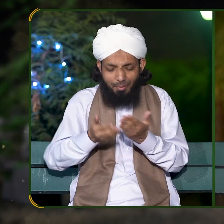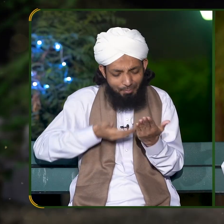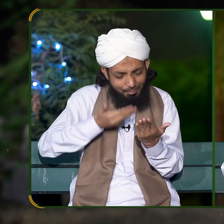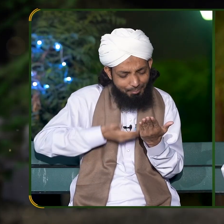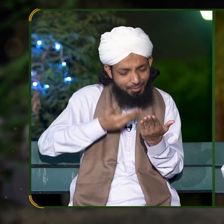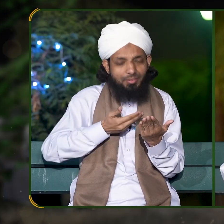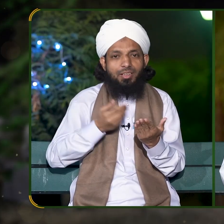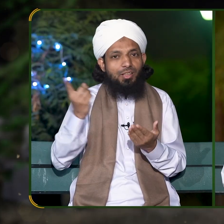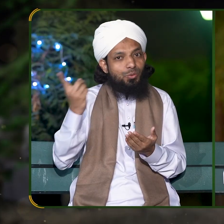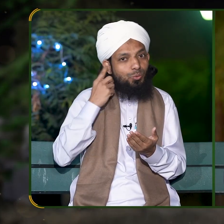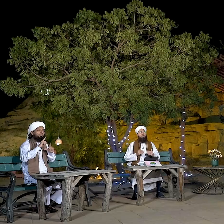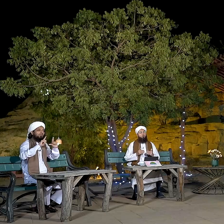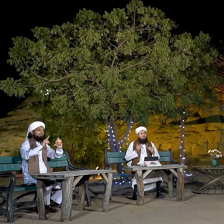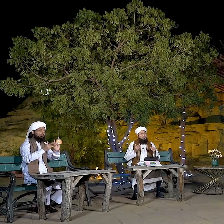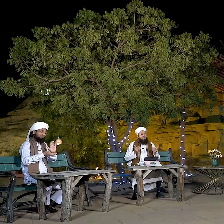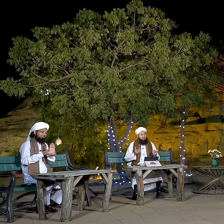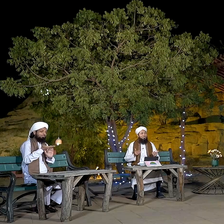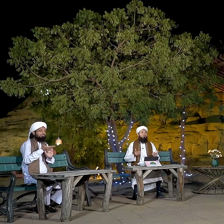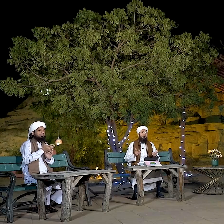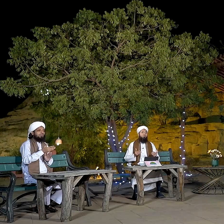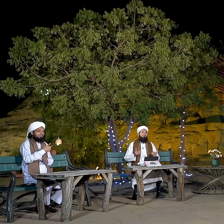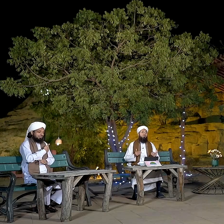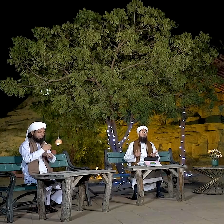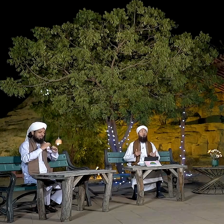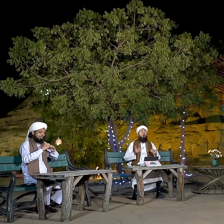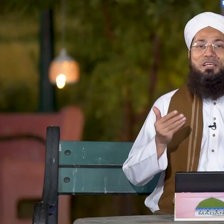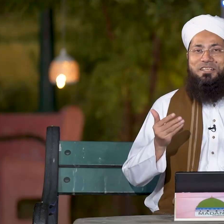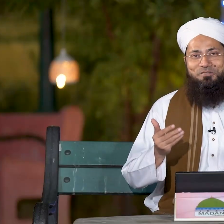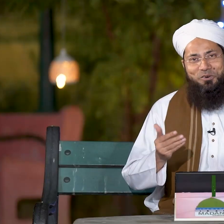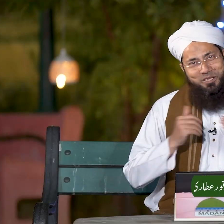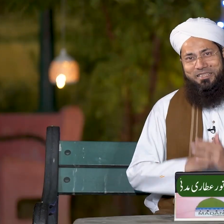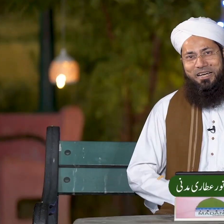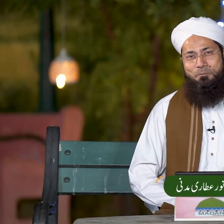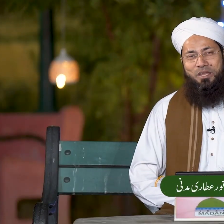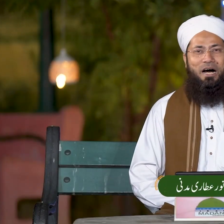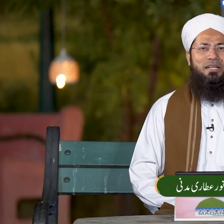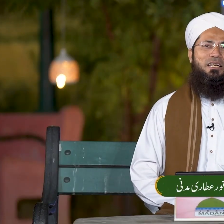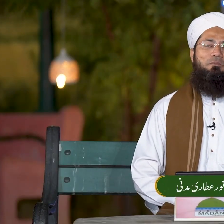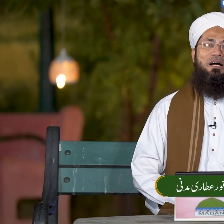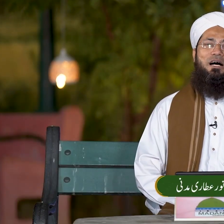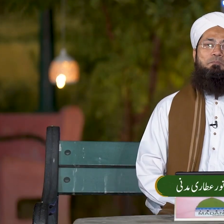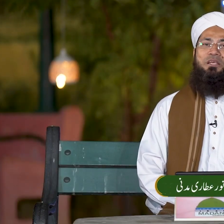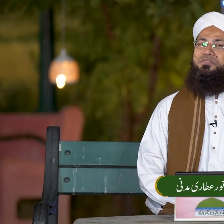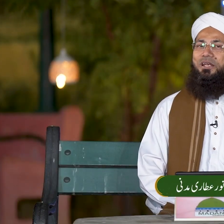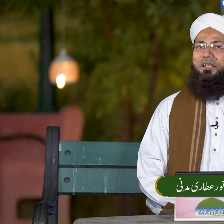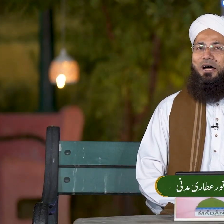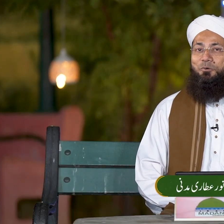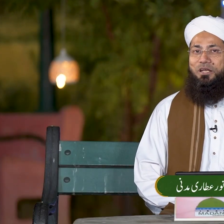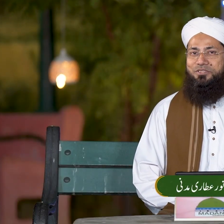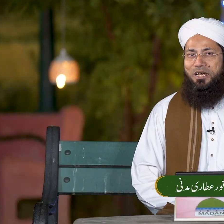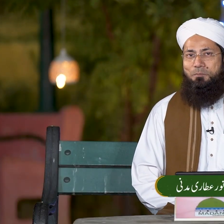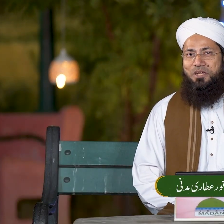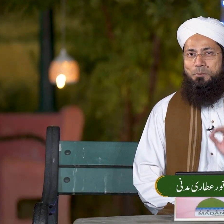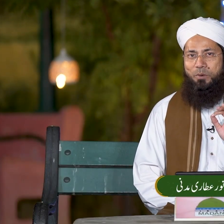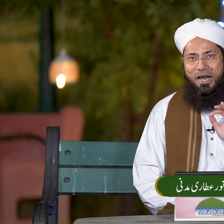ہیں یا سنتے ہیں تو ان کے دلوں کی محبت میں اور اضافہ ہو جاتا ہے۔ آج کریم آقا صلی اللہ